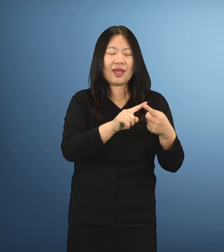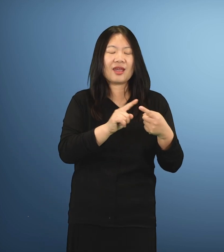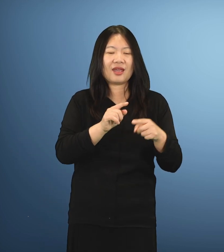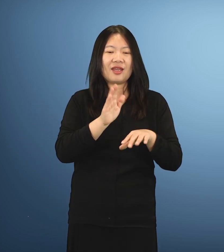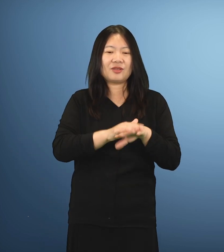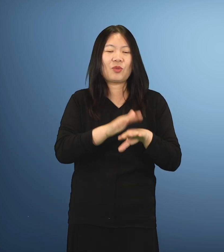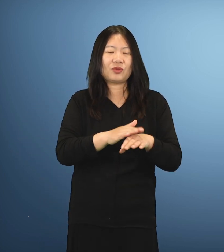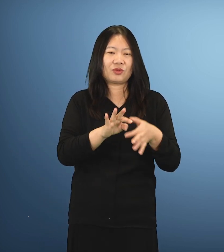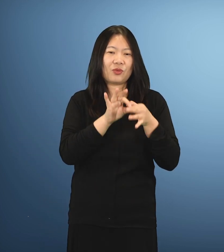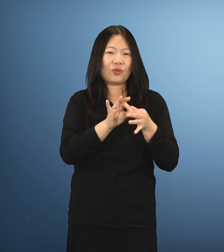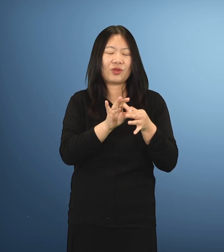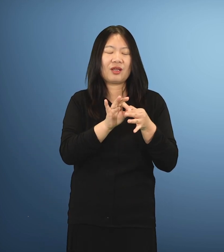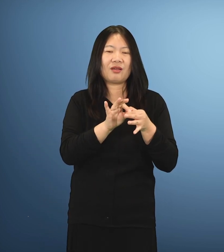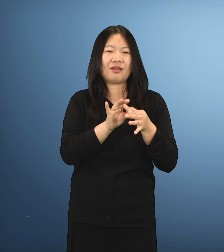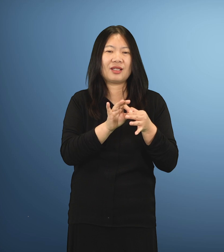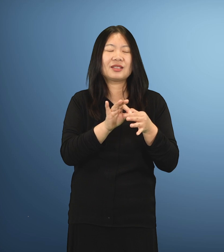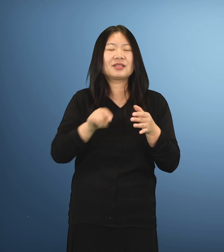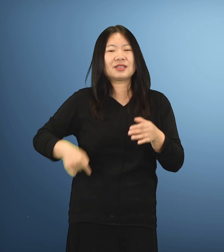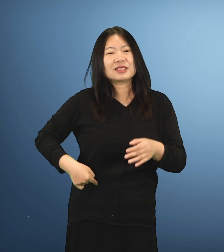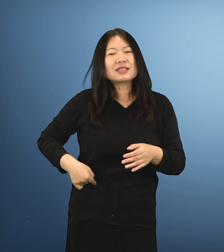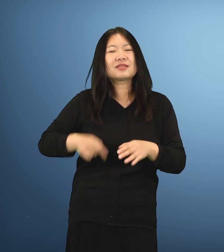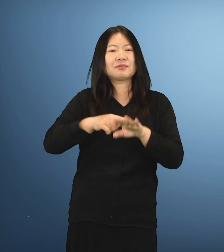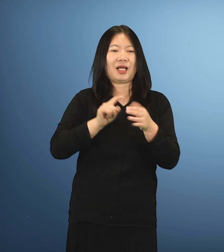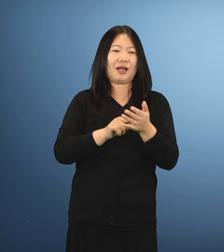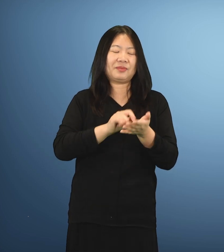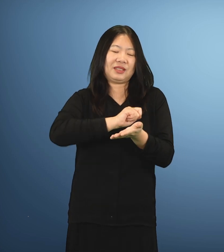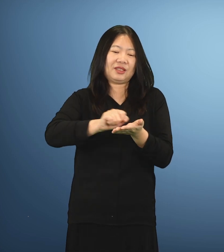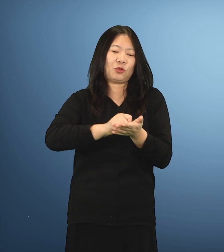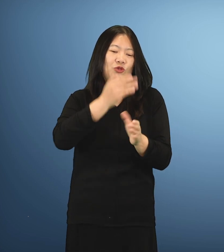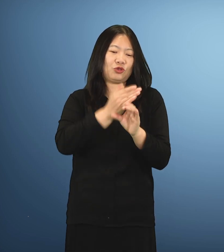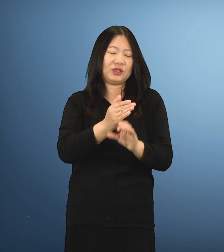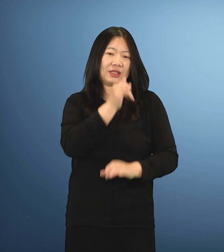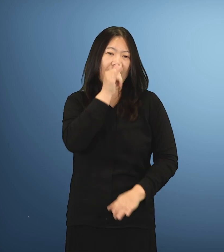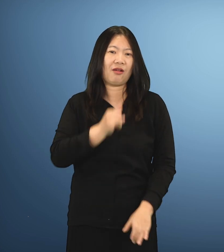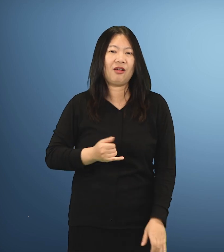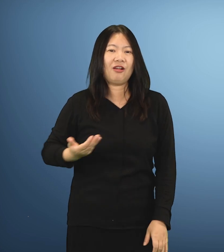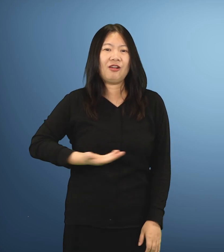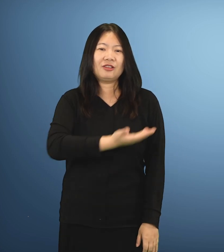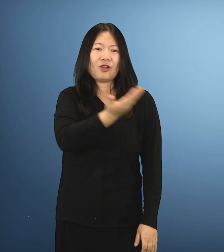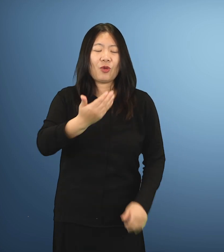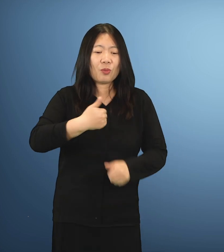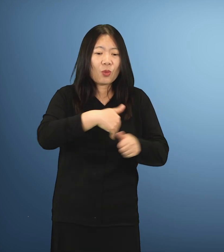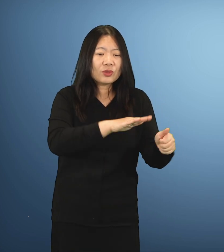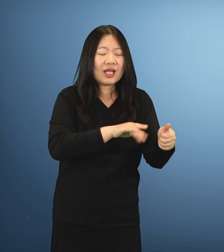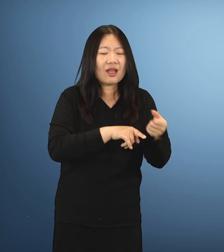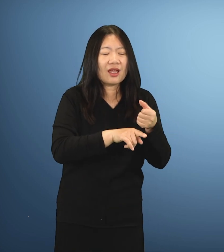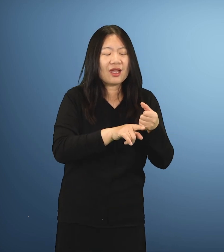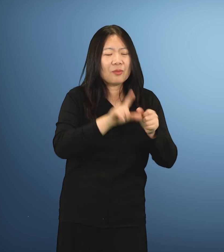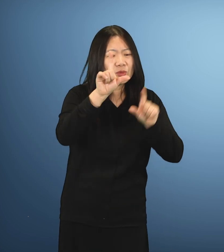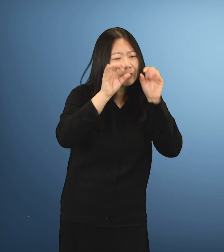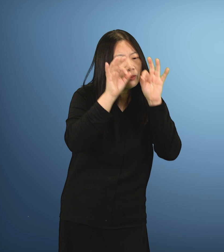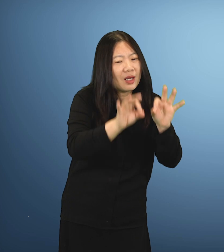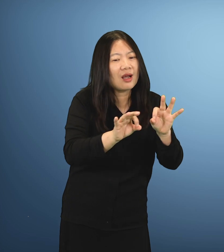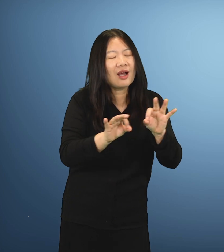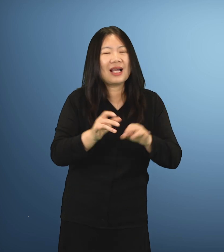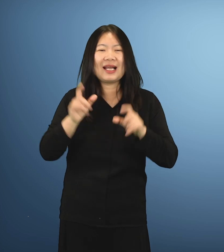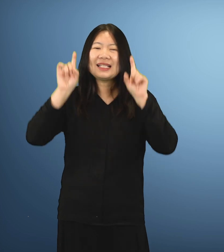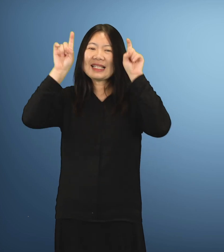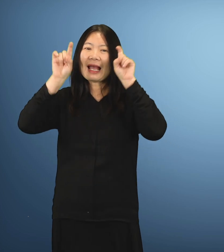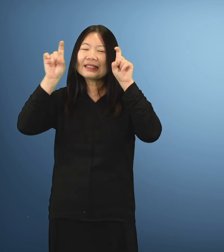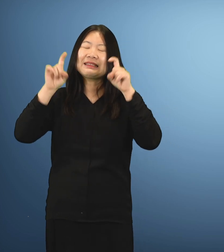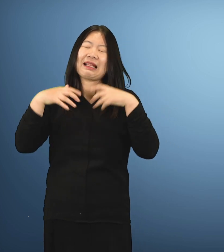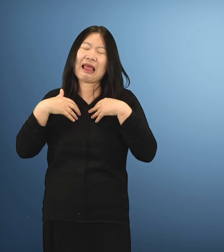있단 말이에요. 너희를 보냄이 양떼를 이리 가운데 보내는 것 같다.